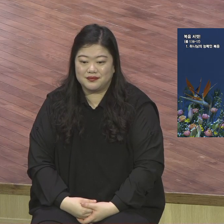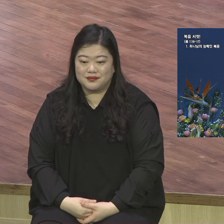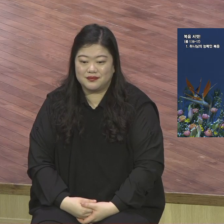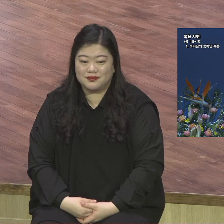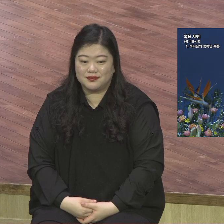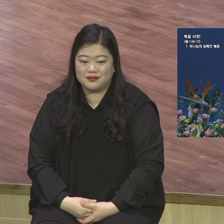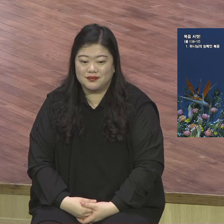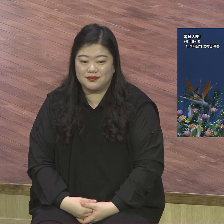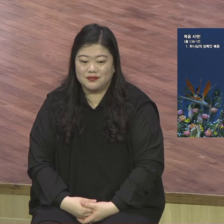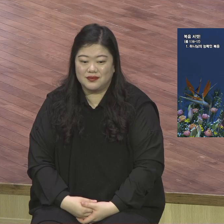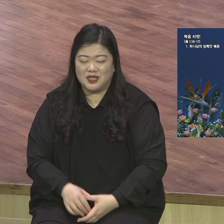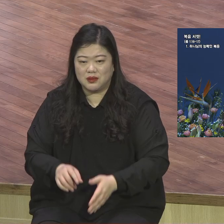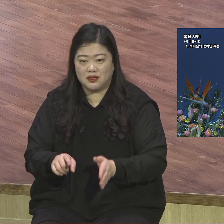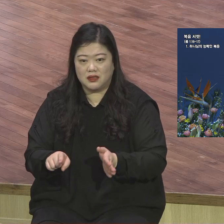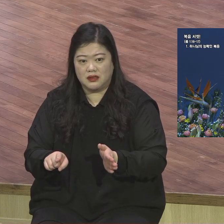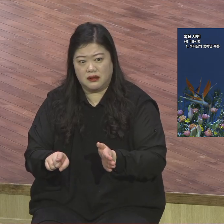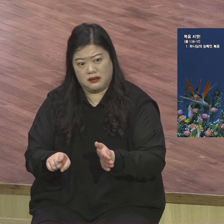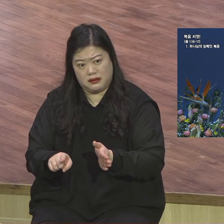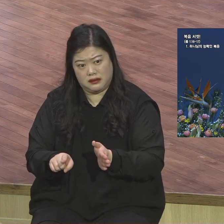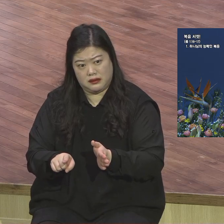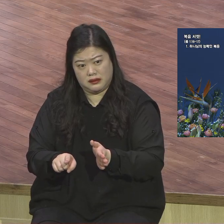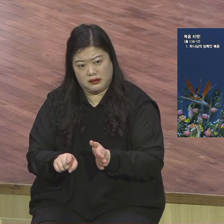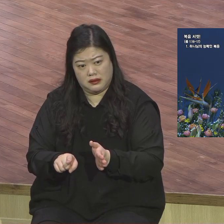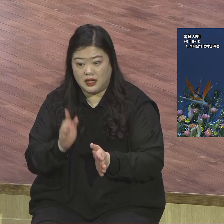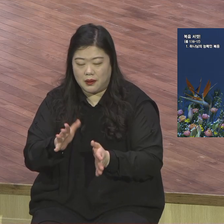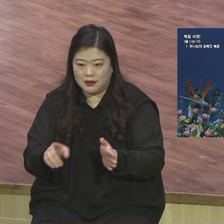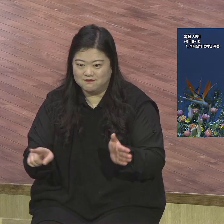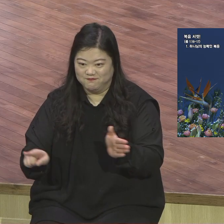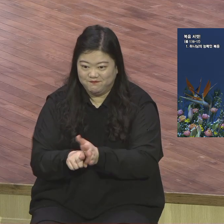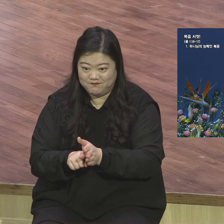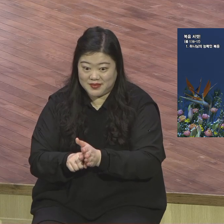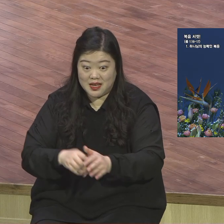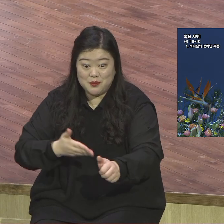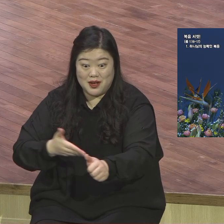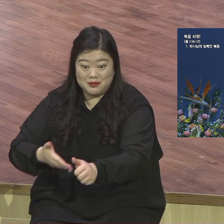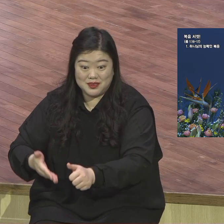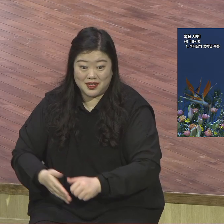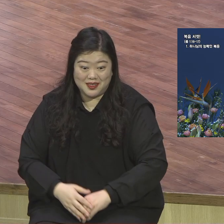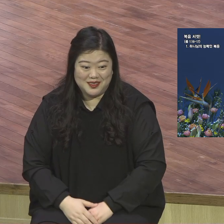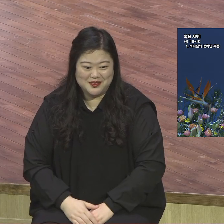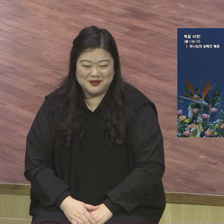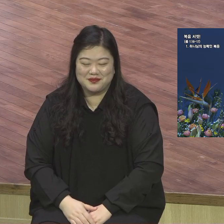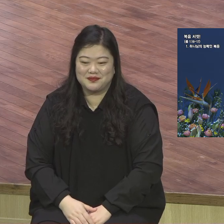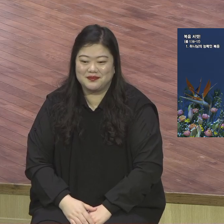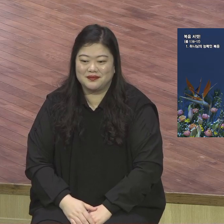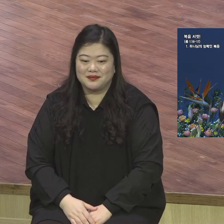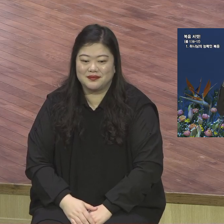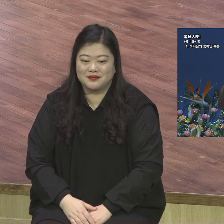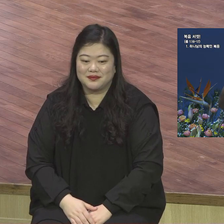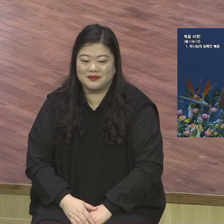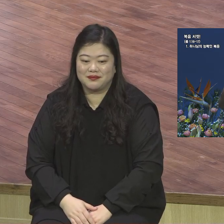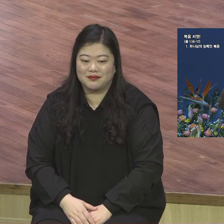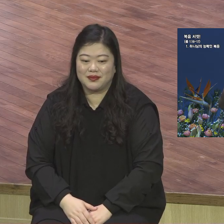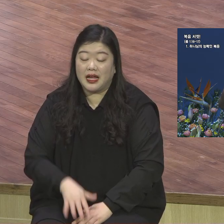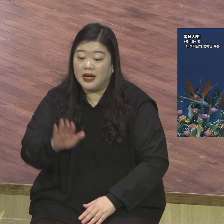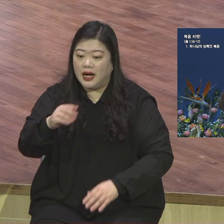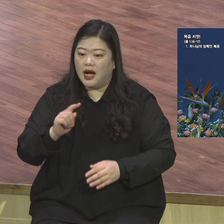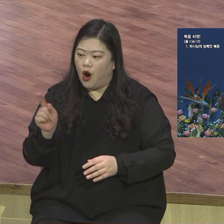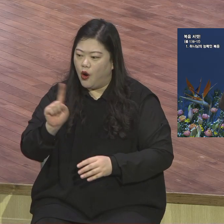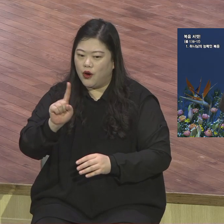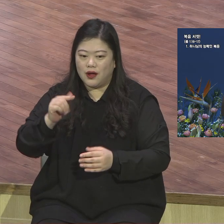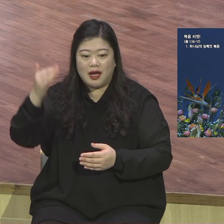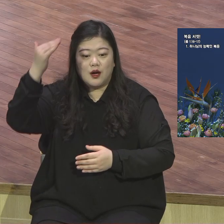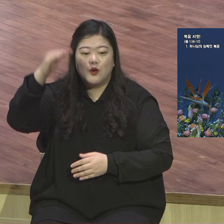믿어지시기를 바랍니다. 요즘 그 탈북자들이 요즘 좀 작게 오는데 전에 많이 왔잖아요. 한 탈북자가 서울에